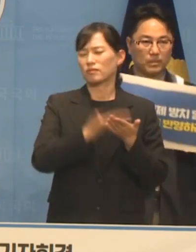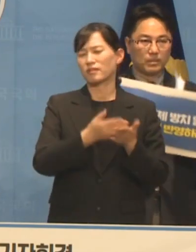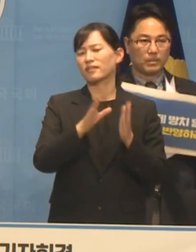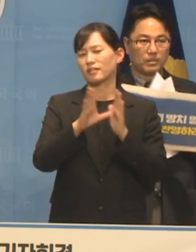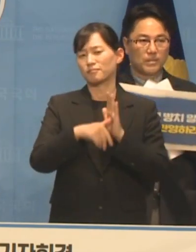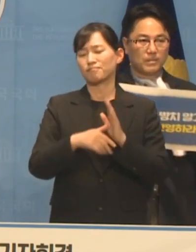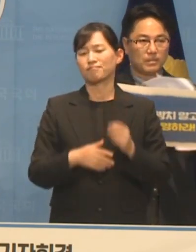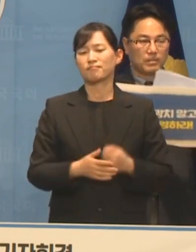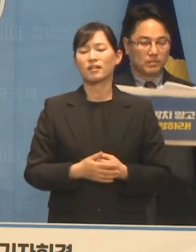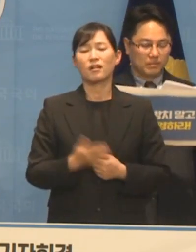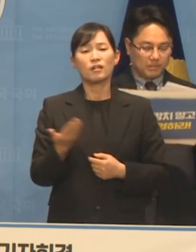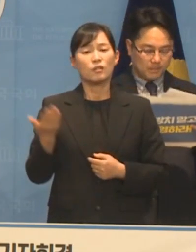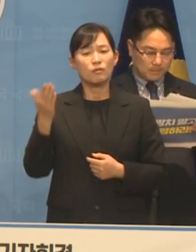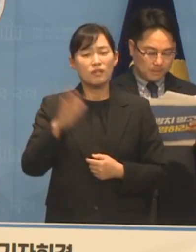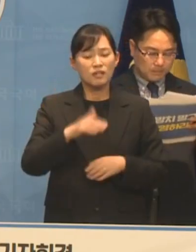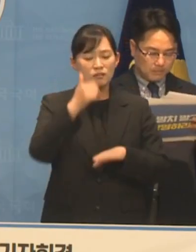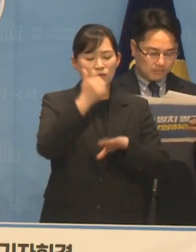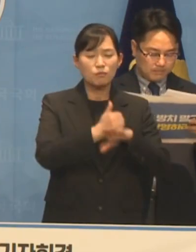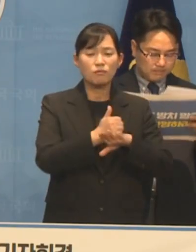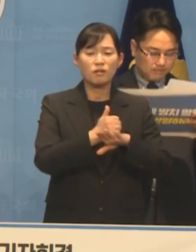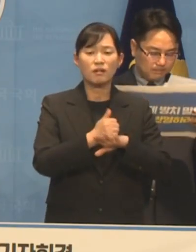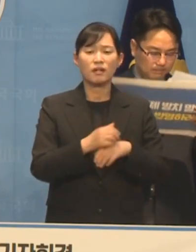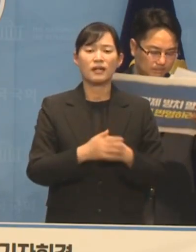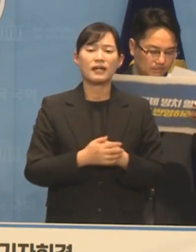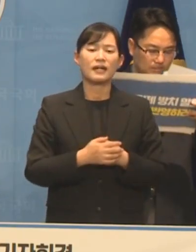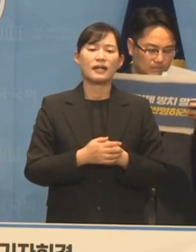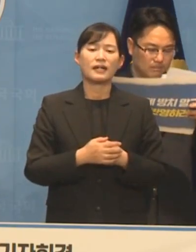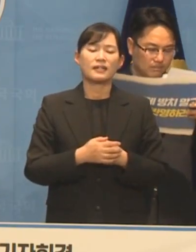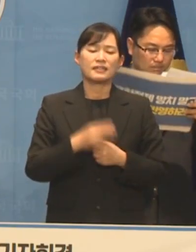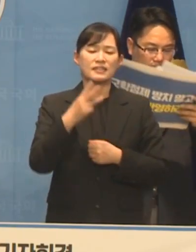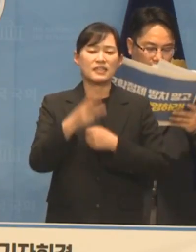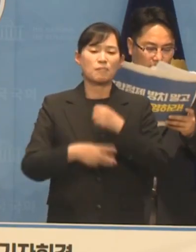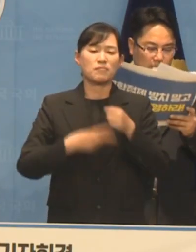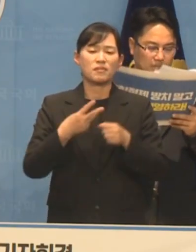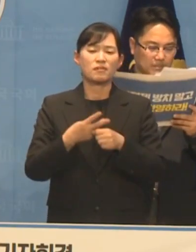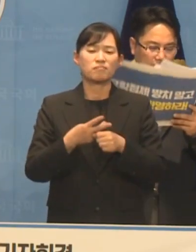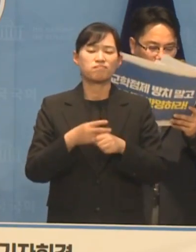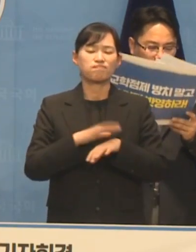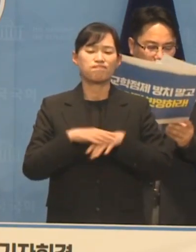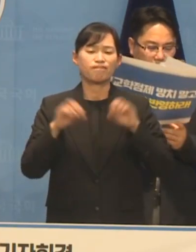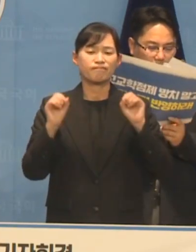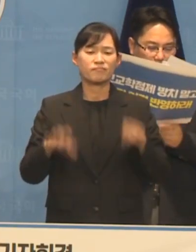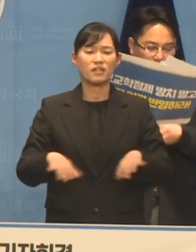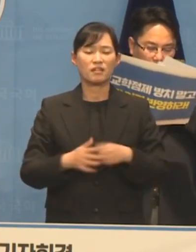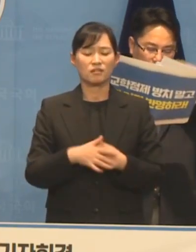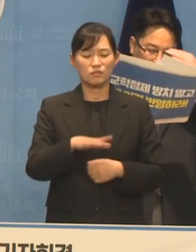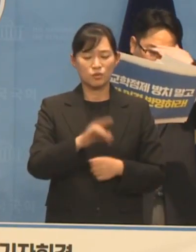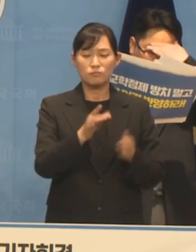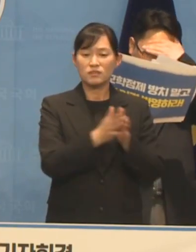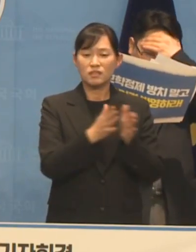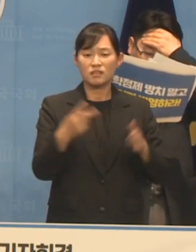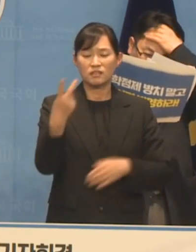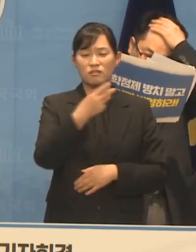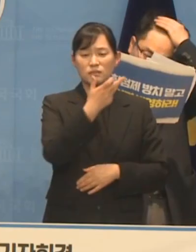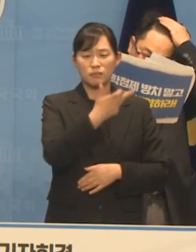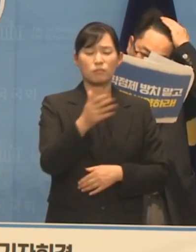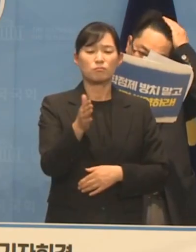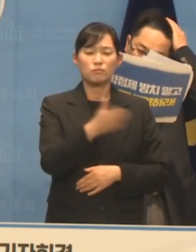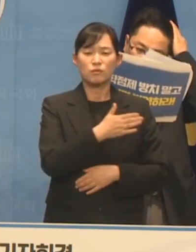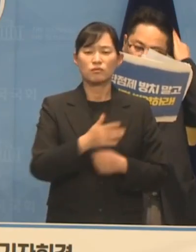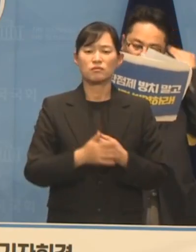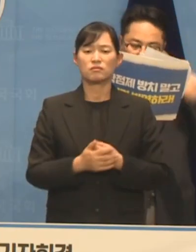시기였습니다. 하지만 결과적으로 잃어버린 3년이 되어버렸습니다. 처음 시작된